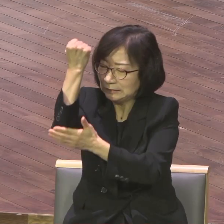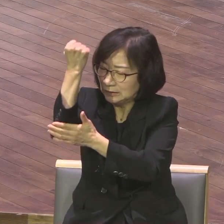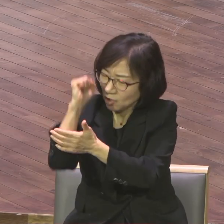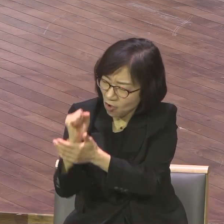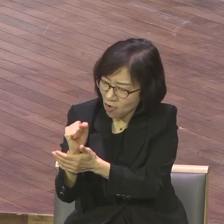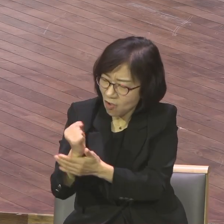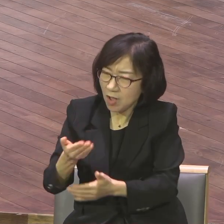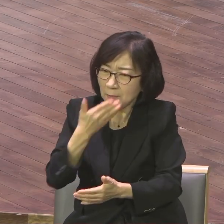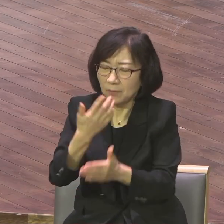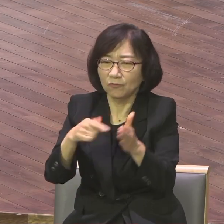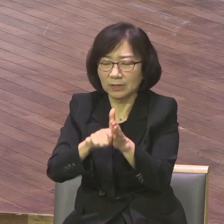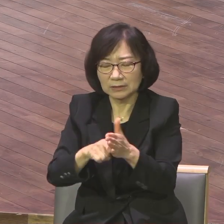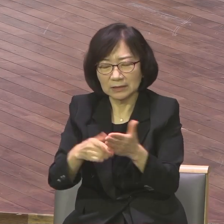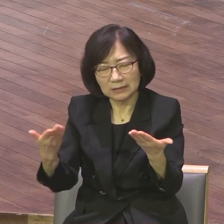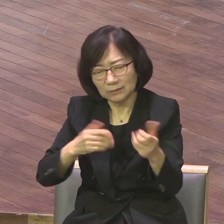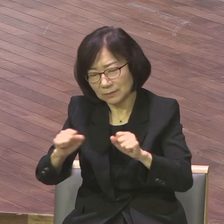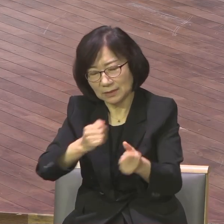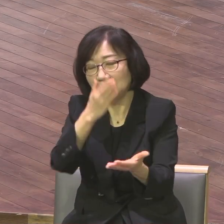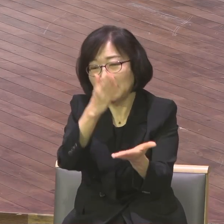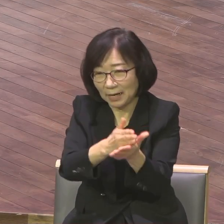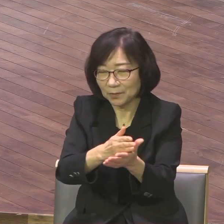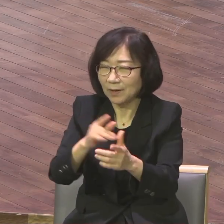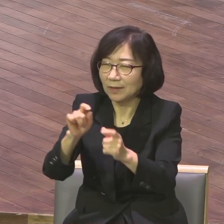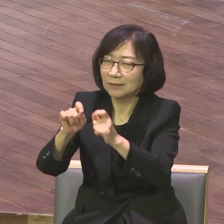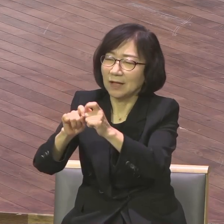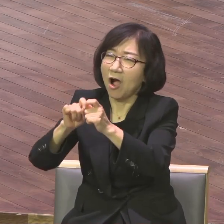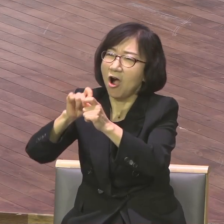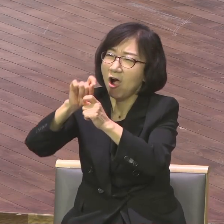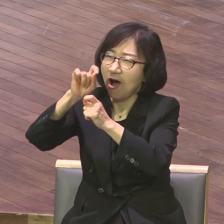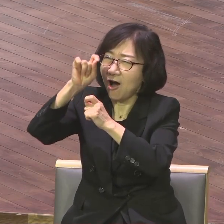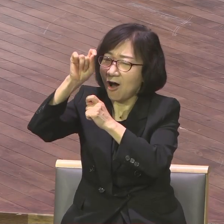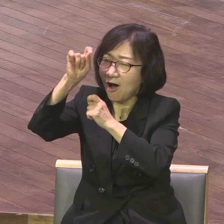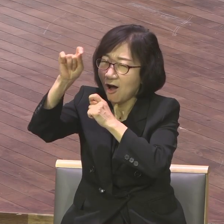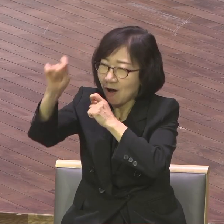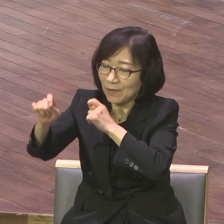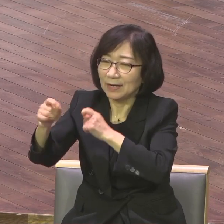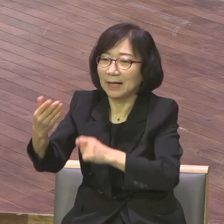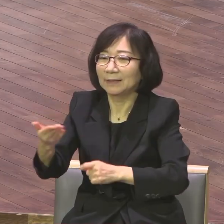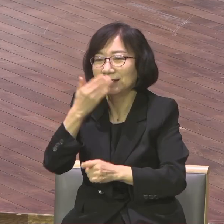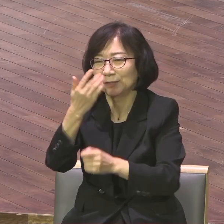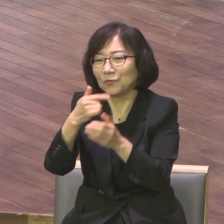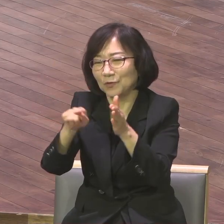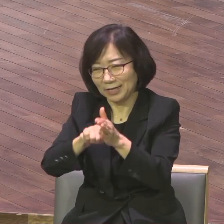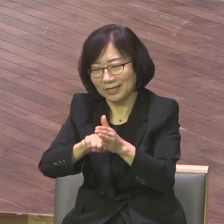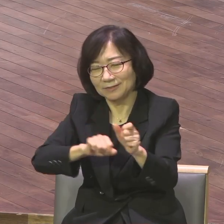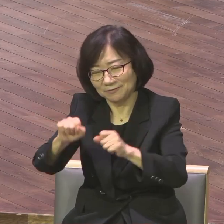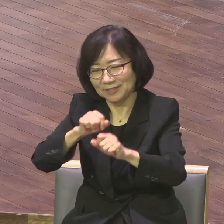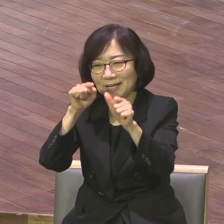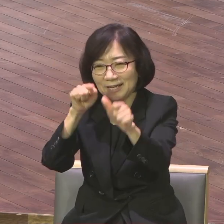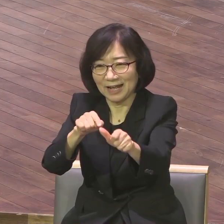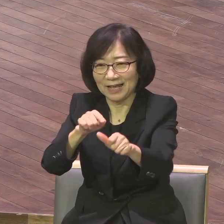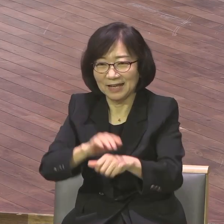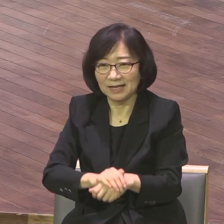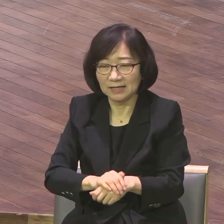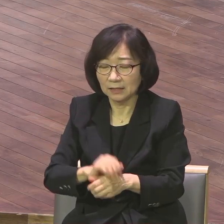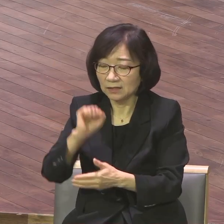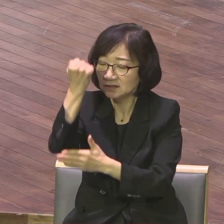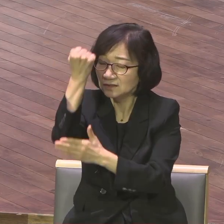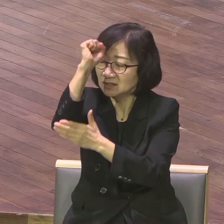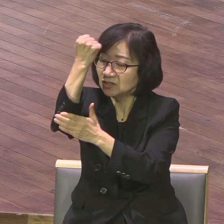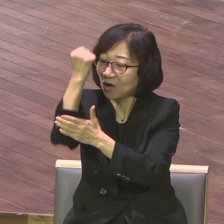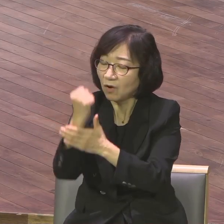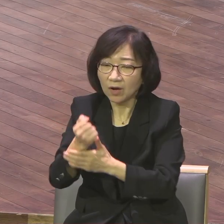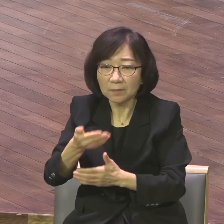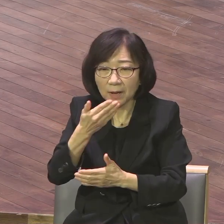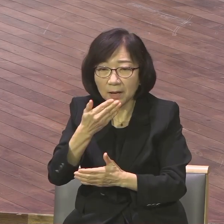일하지 말고 영생하도록 있는 양식을 위하여 하라. 썩을 양식을 위하여 다